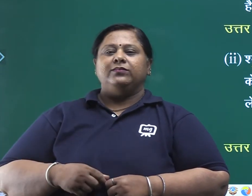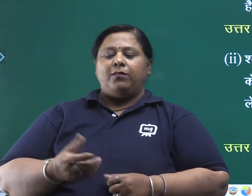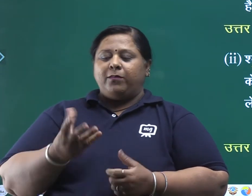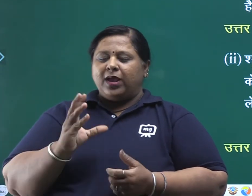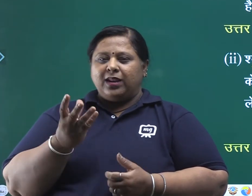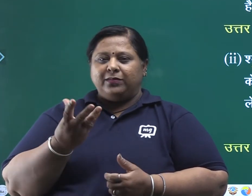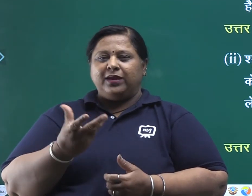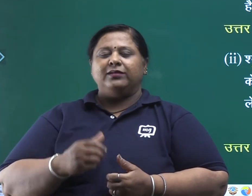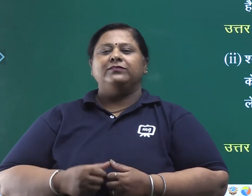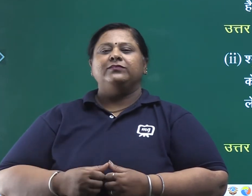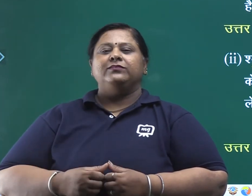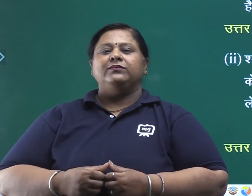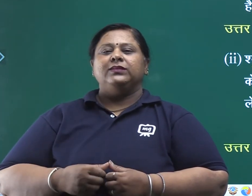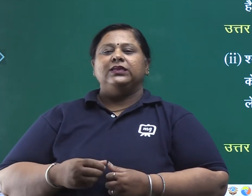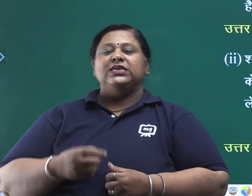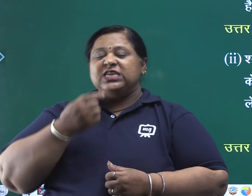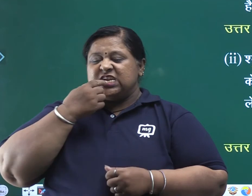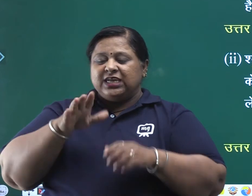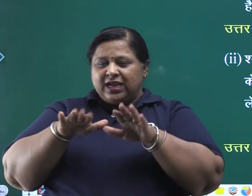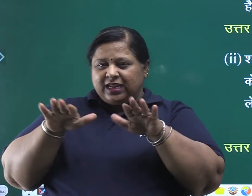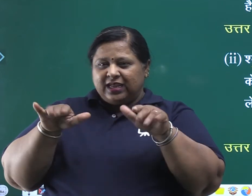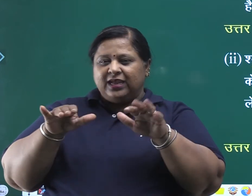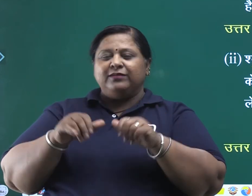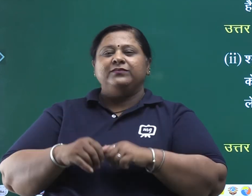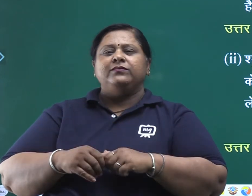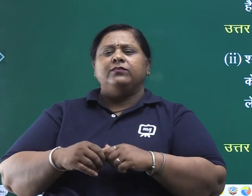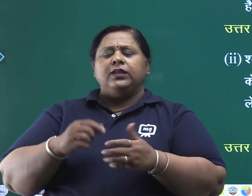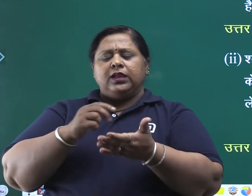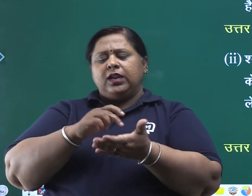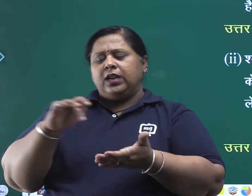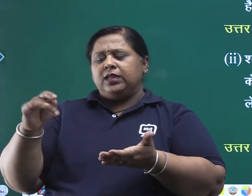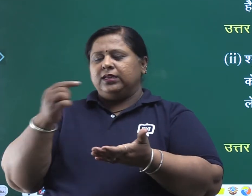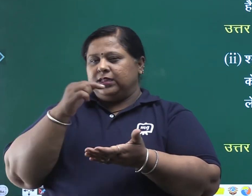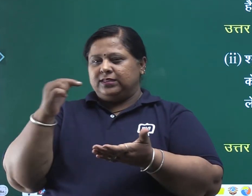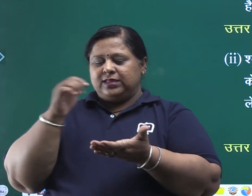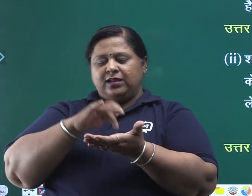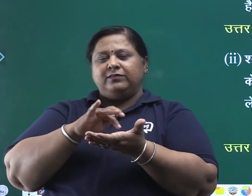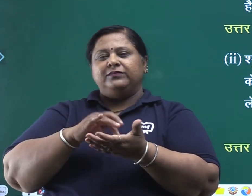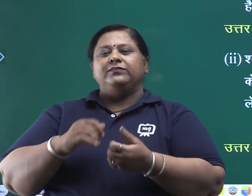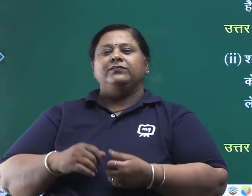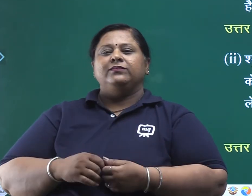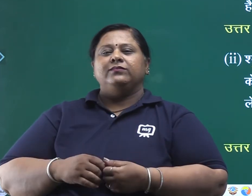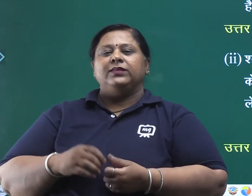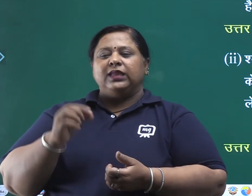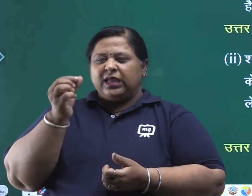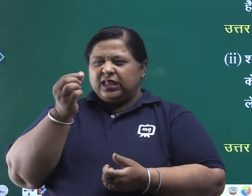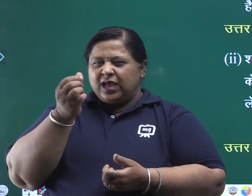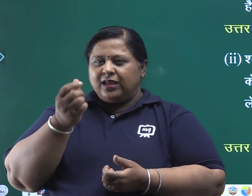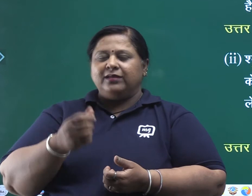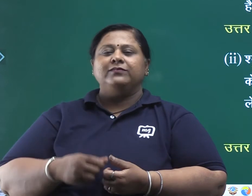प्याली में चिड़िया के लिए रिक्त स्थान के